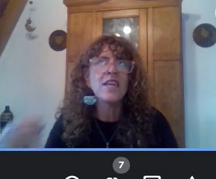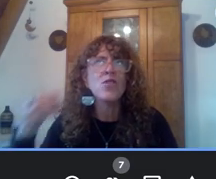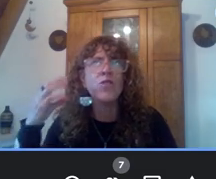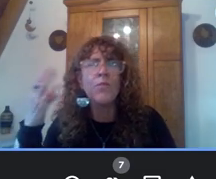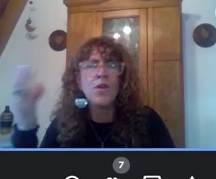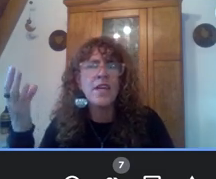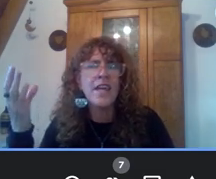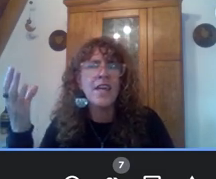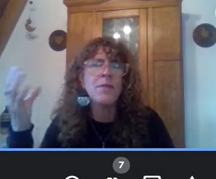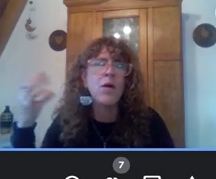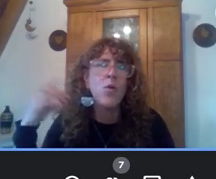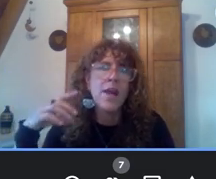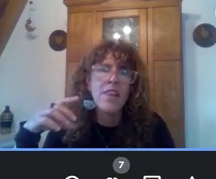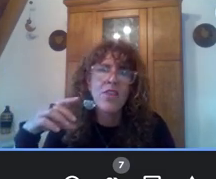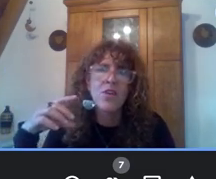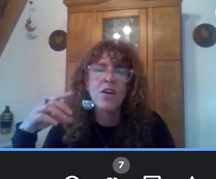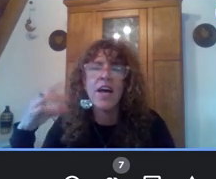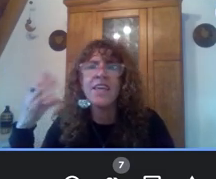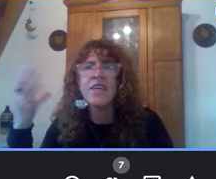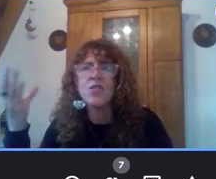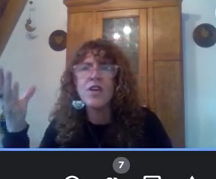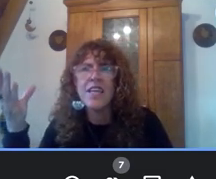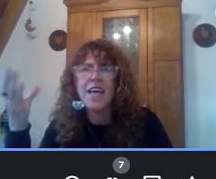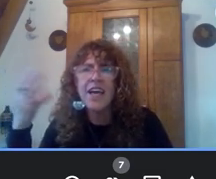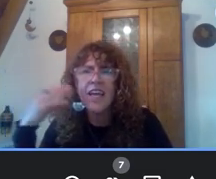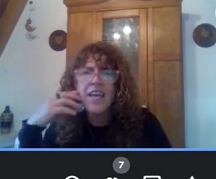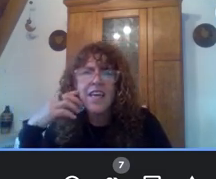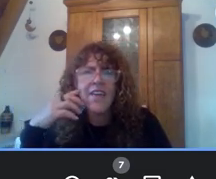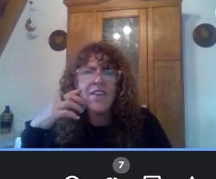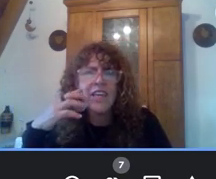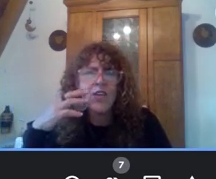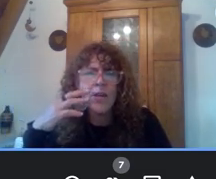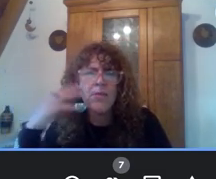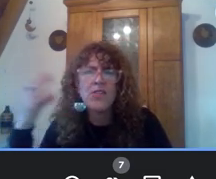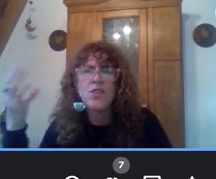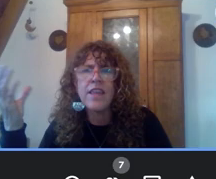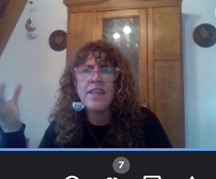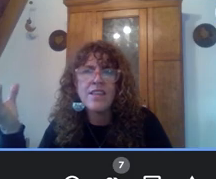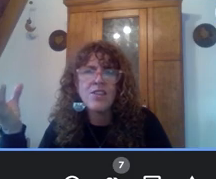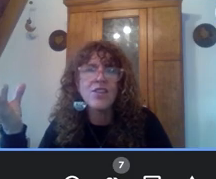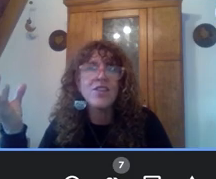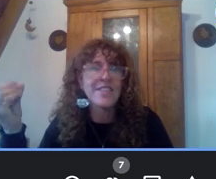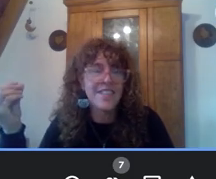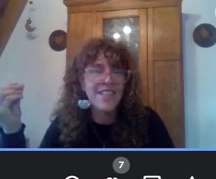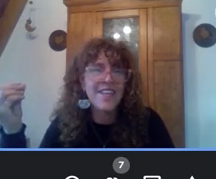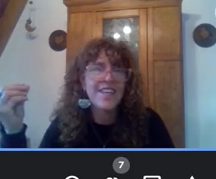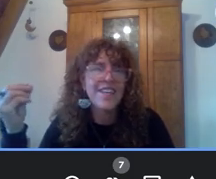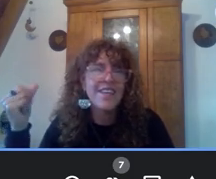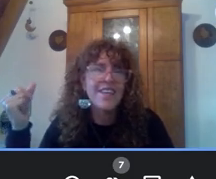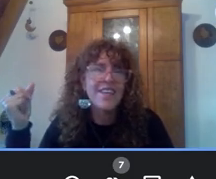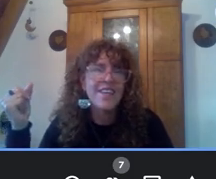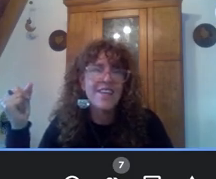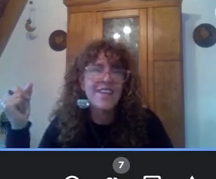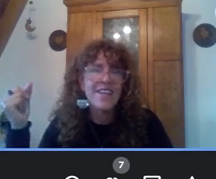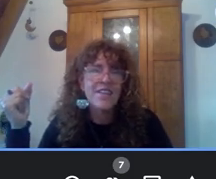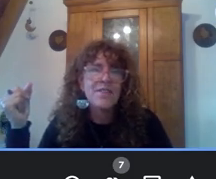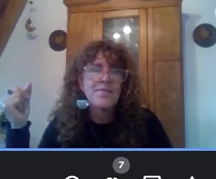ay, ¿esto cómo era? No me acuerdo. Ay, ¿esto qué era? ¿Qué dijo la profesora de esto? ¿Sí?